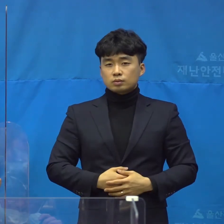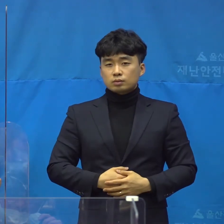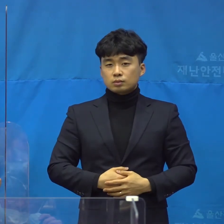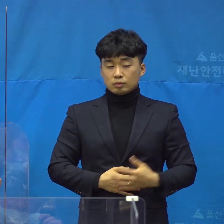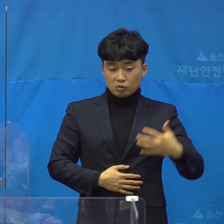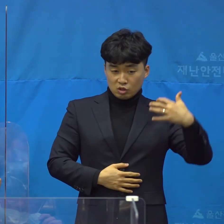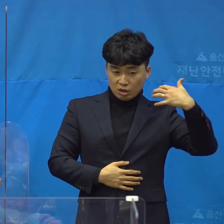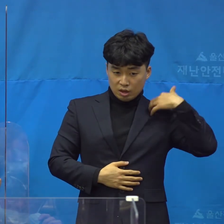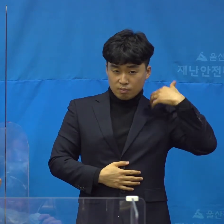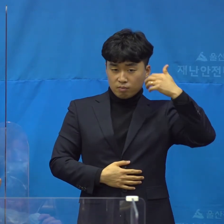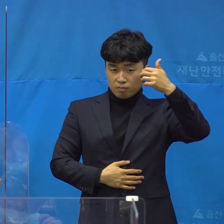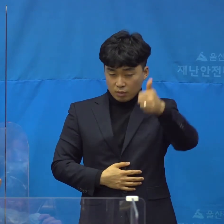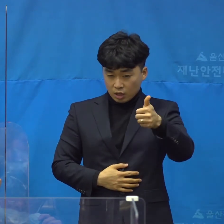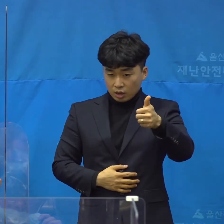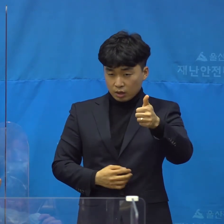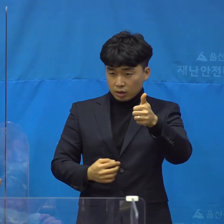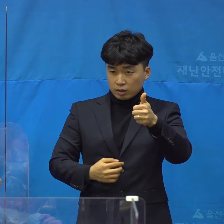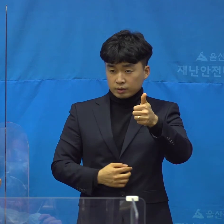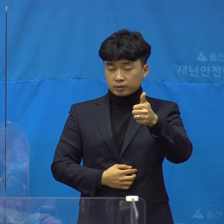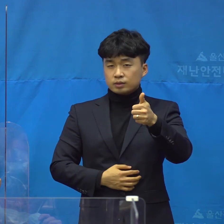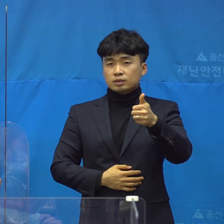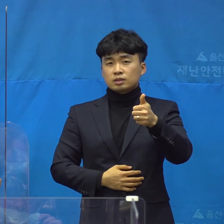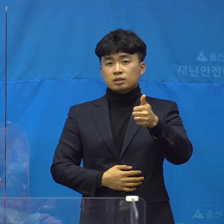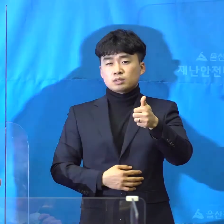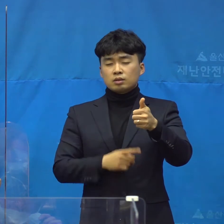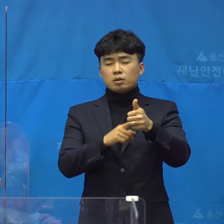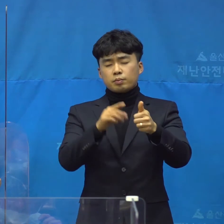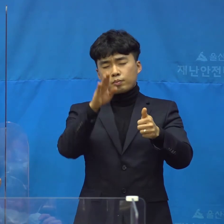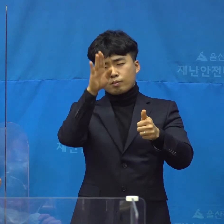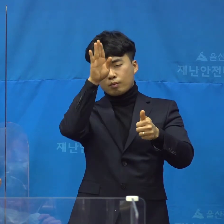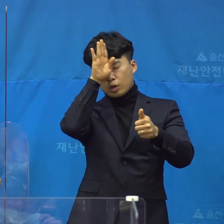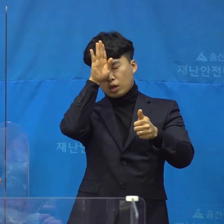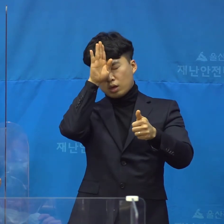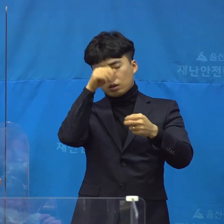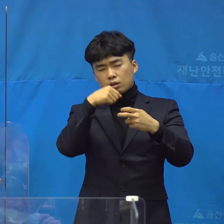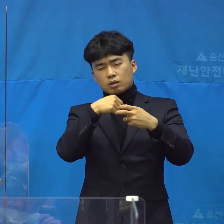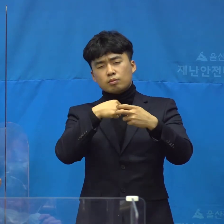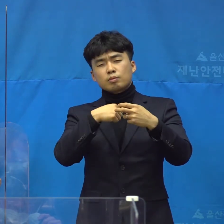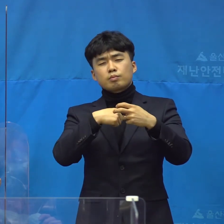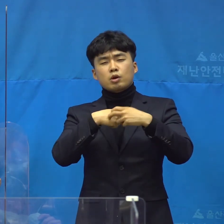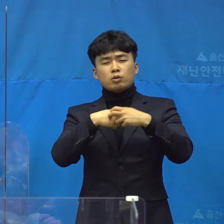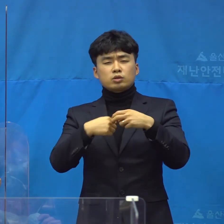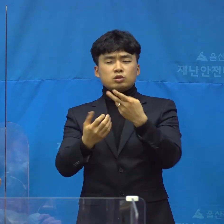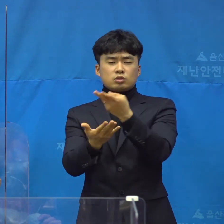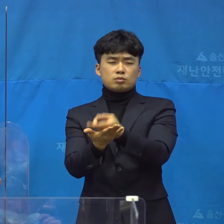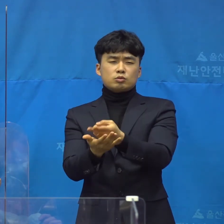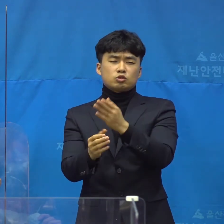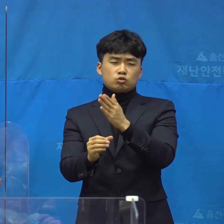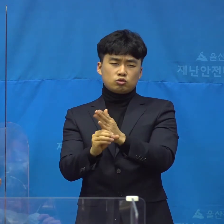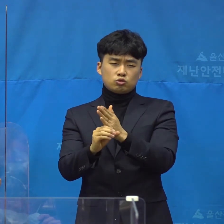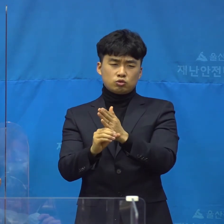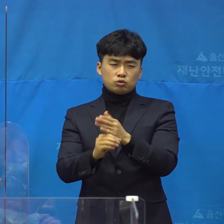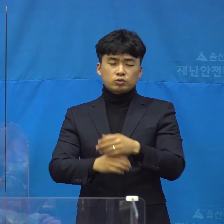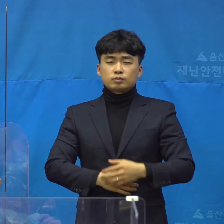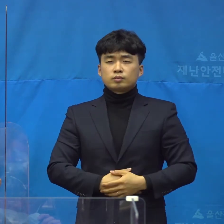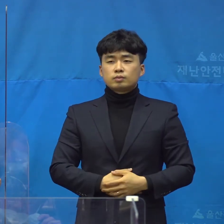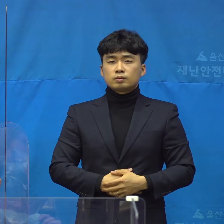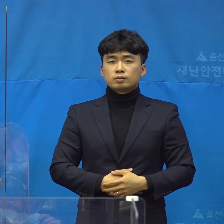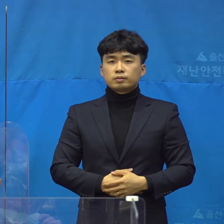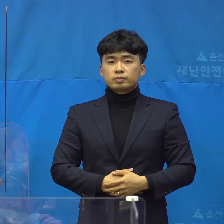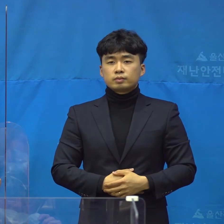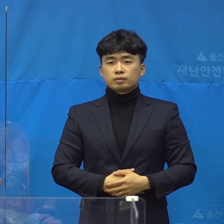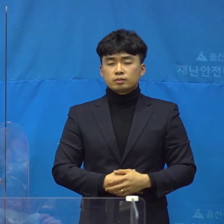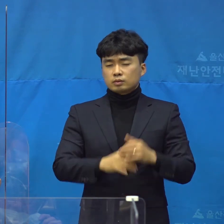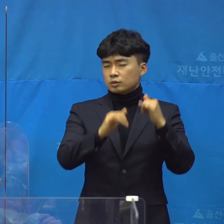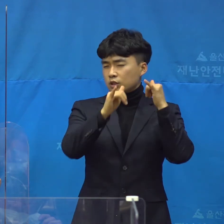그 책임자 되시는 분이 그 지병이 있어서 지금 부산에 입원 중에 지금 치료 중에 있습니다.